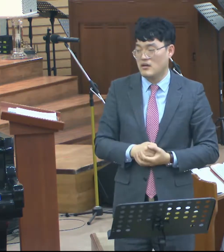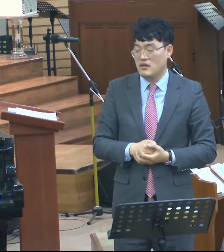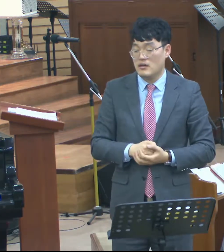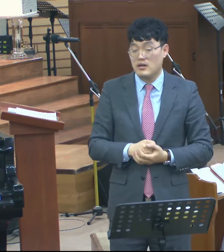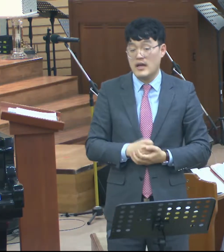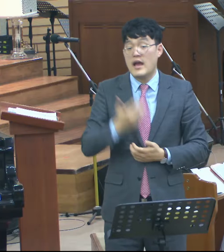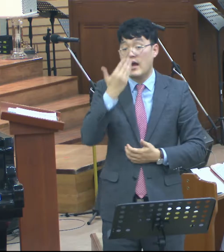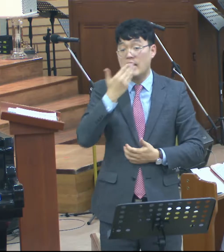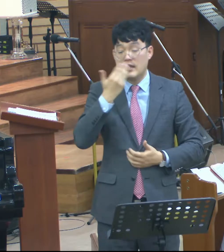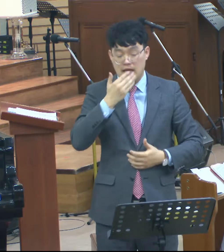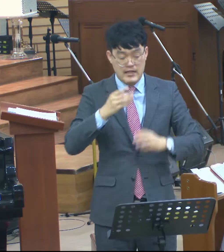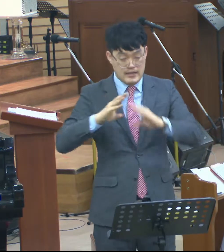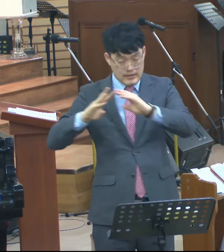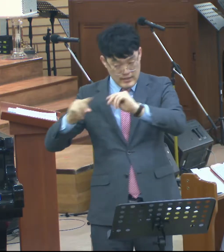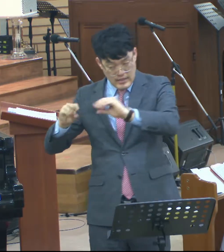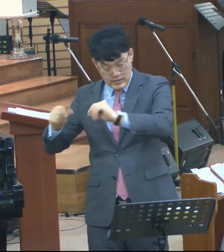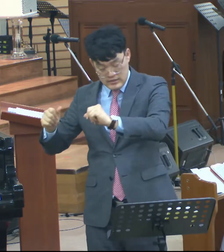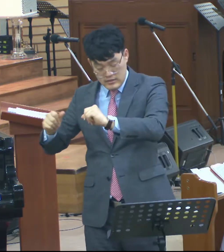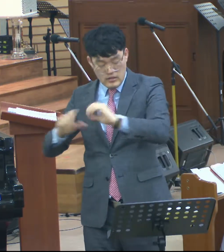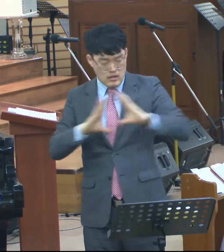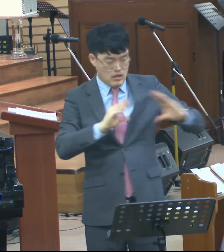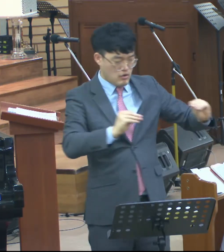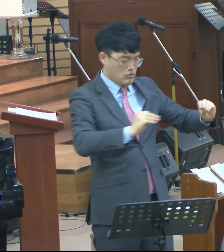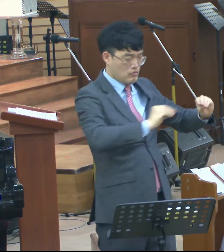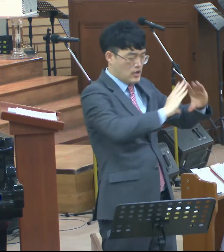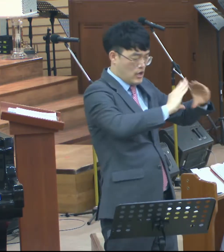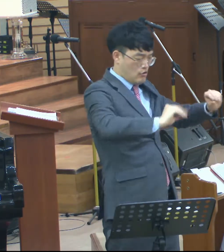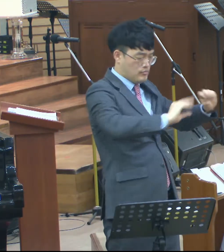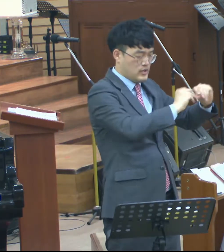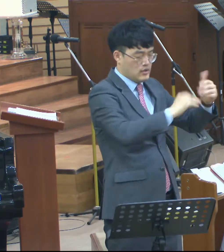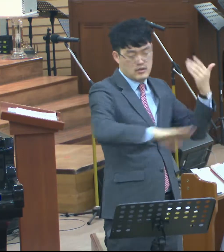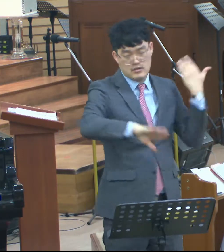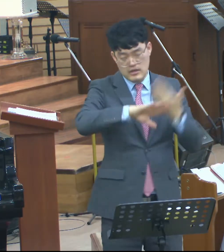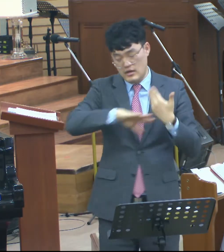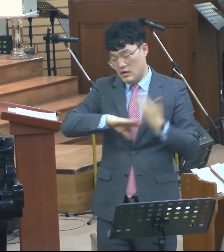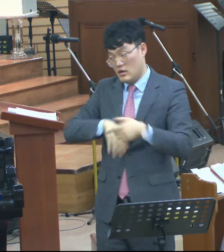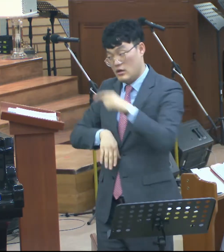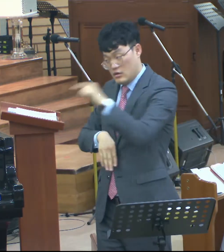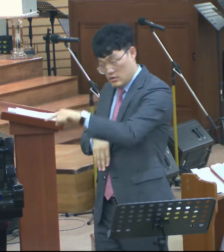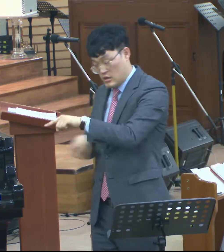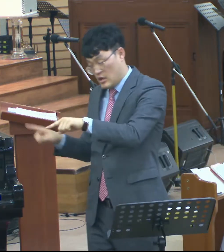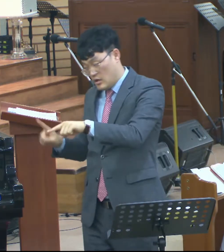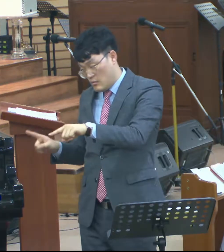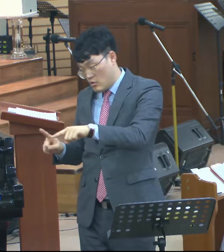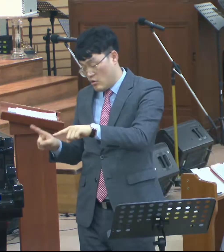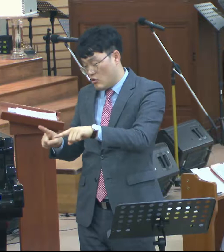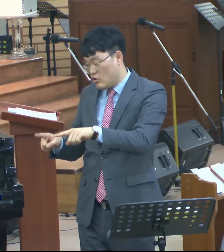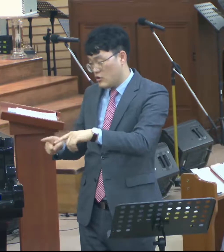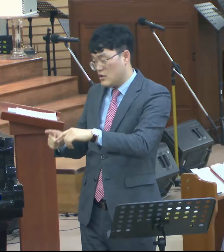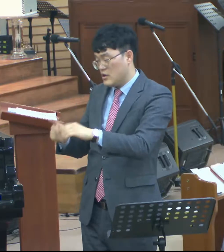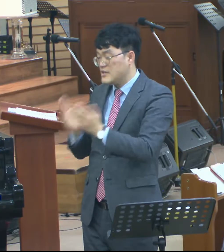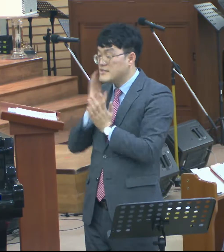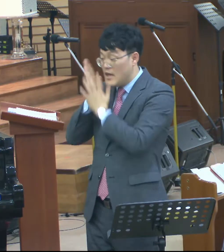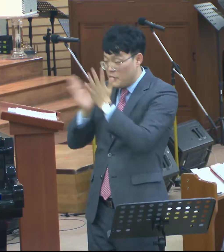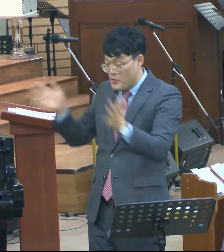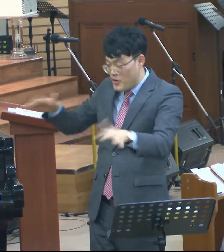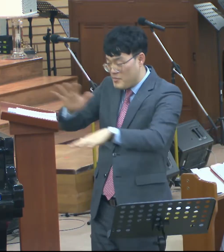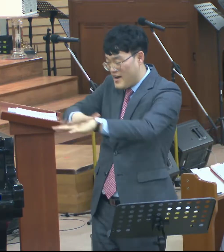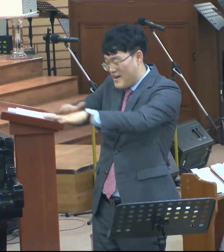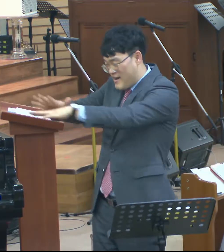아니하니 거기에서는 너희가 파종한 후에 발로 물대기를 채소밭같이 하였거니와 너희가 건너가서 차지할 땅은 내